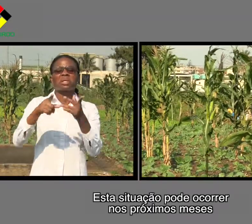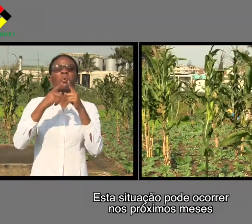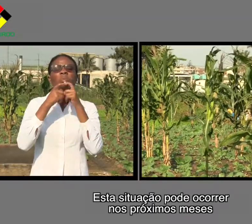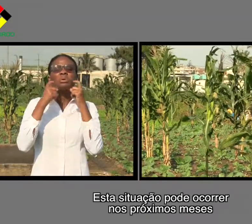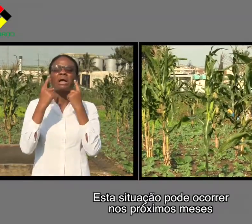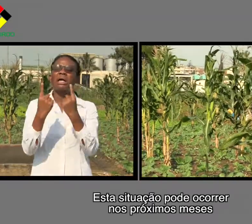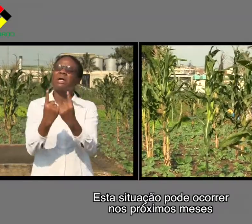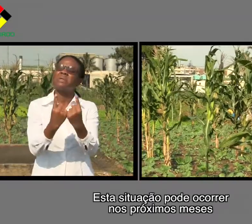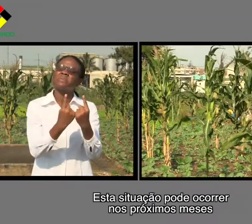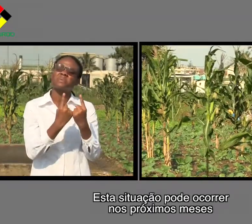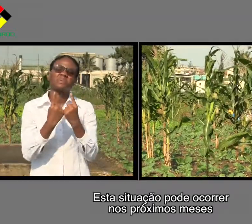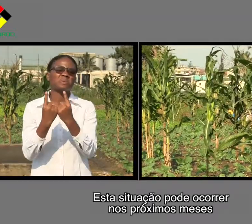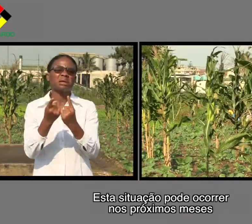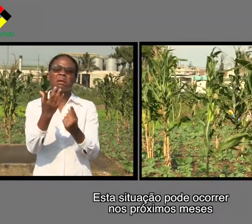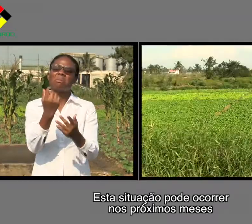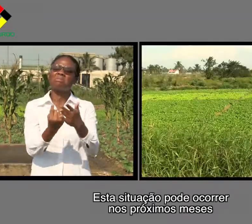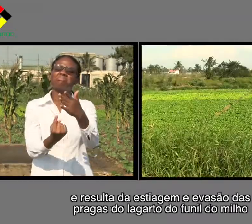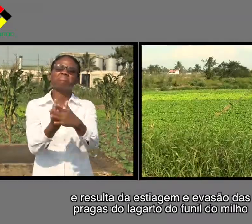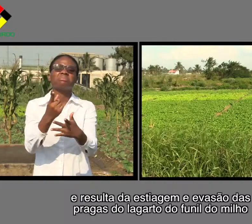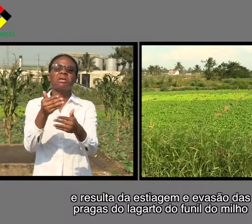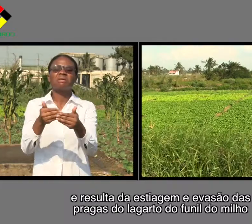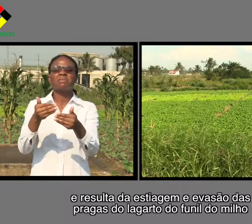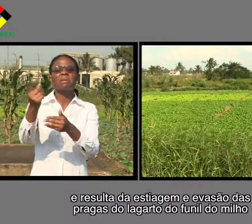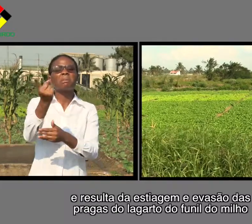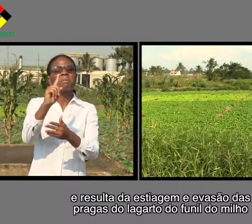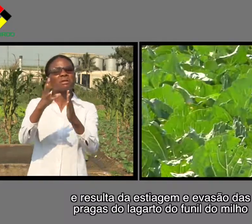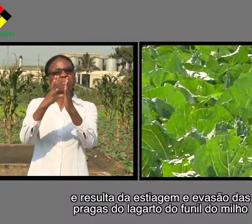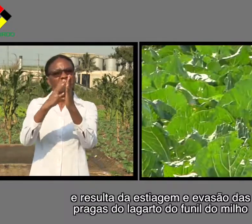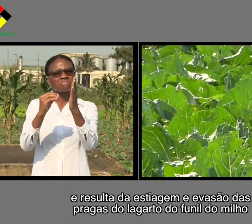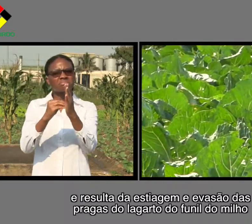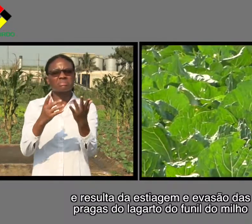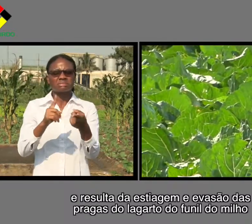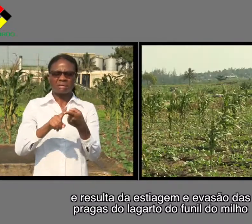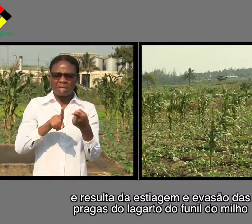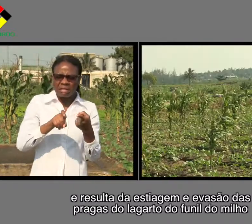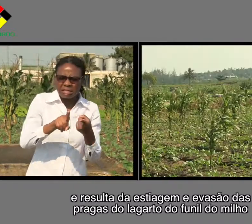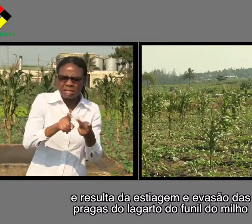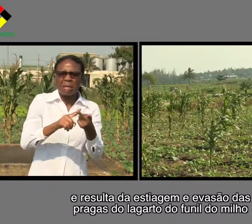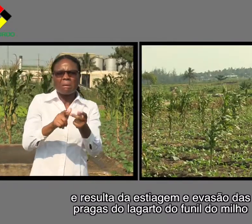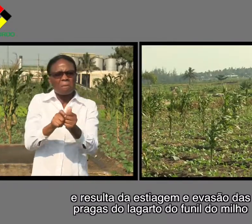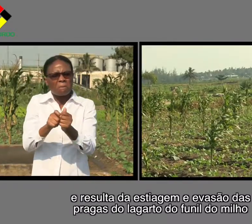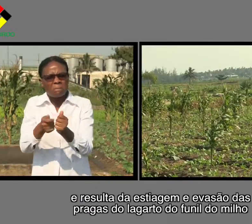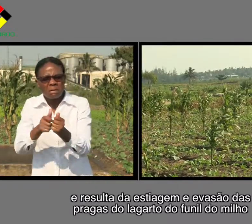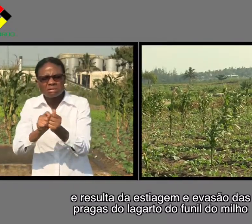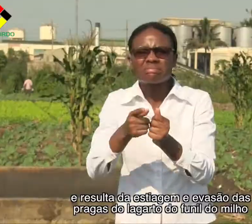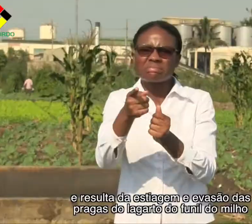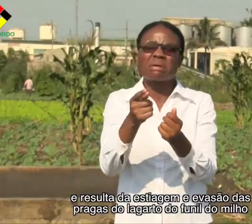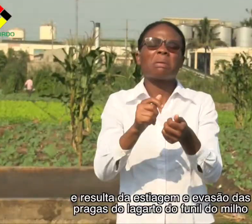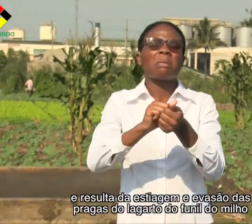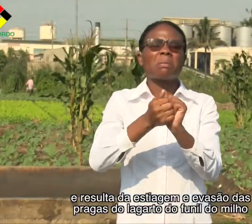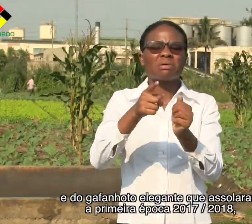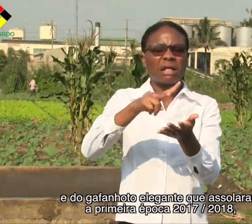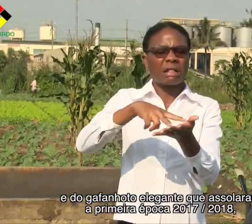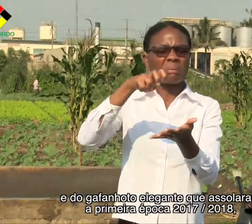pode ocorrer nos próximos meses e resulta da estiagem e evasão das pragas do lagarto do funil do milho e do